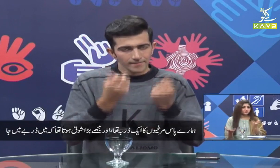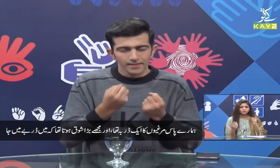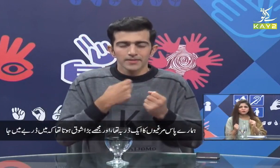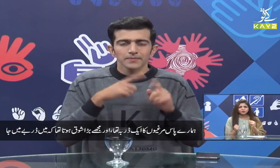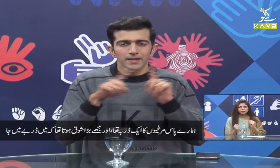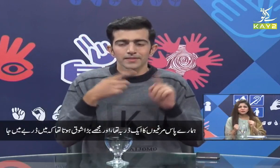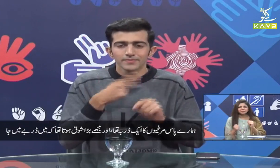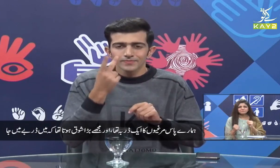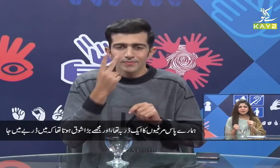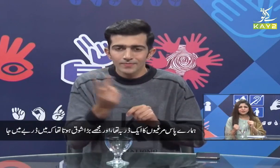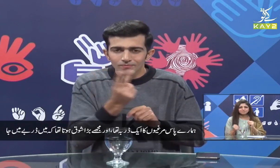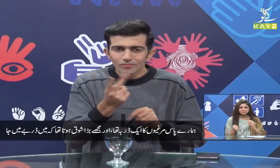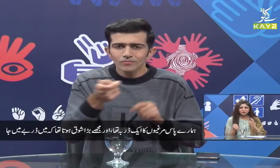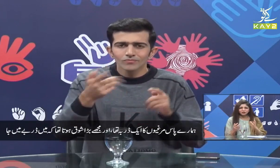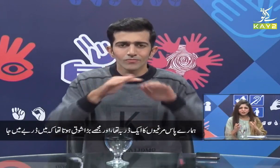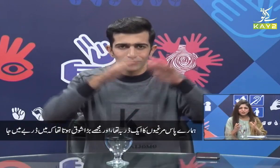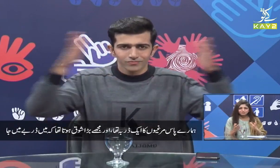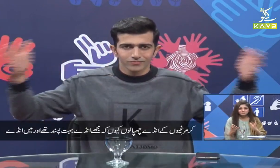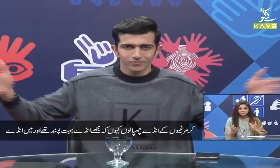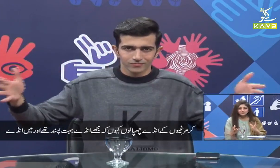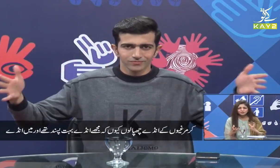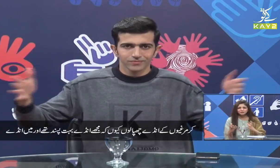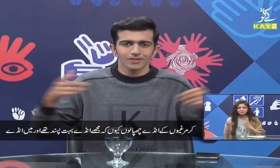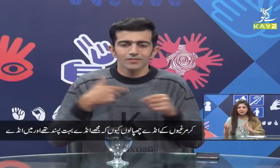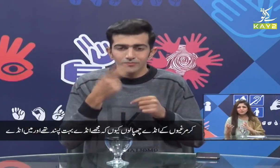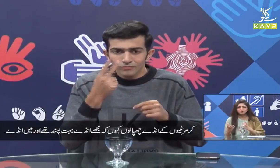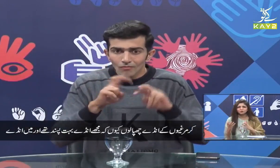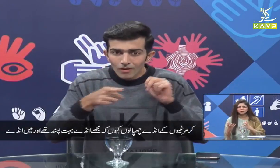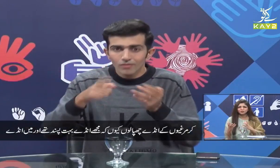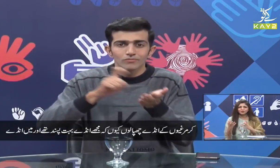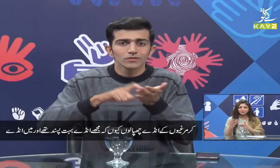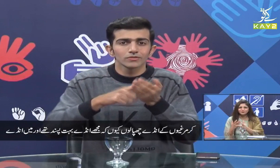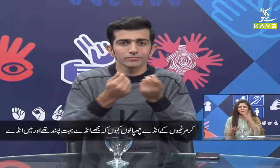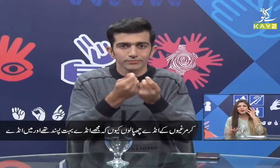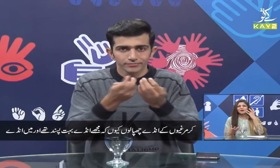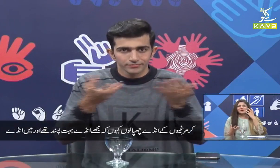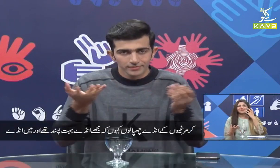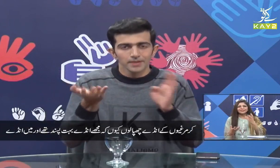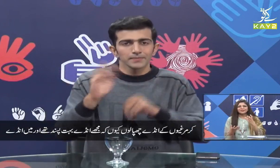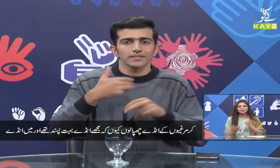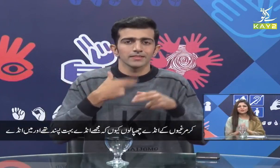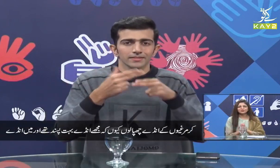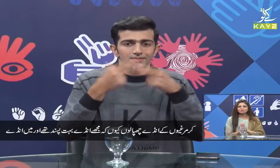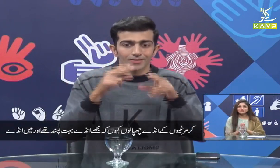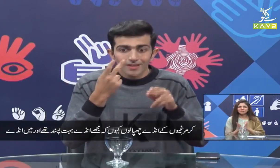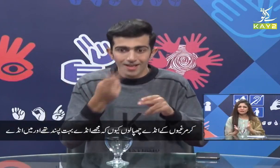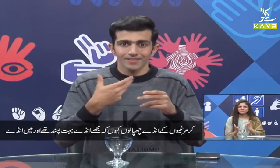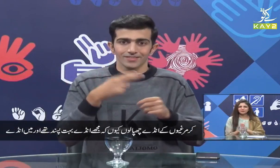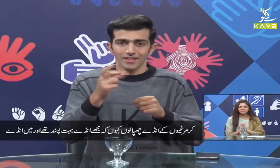शौक़ होता था कि मैं जाके ना डिब्बे में मुर्गियों का शिकार करूँ और अंडे लूँ, क्योंकि मुझे अंडे बड़े पसंद